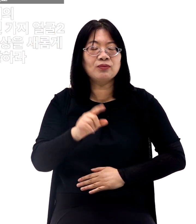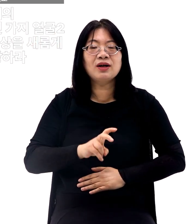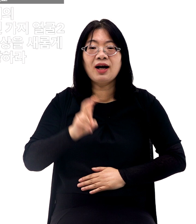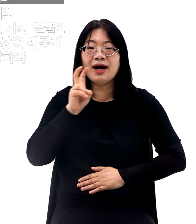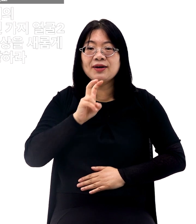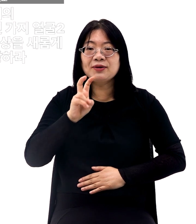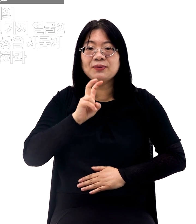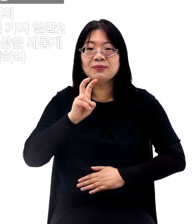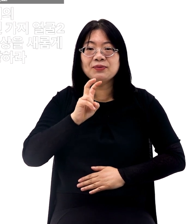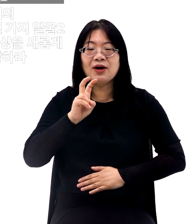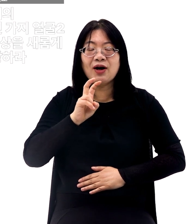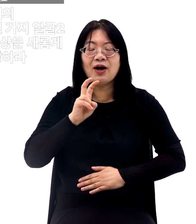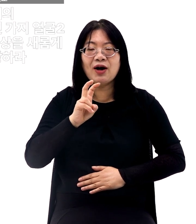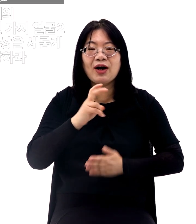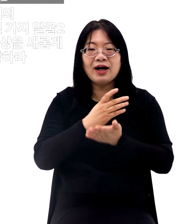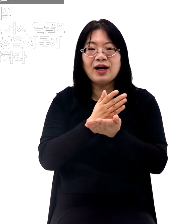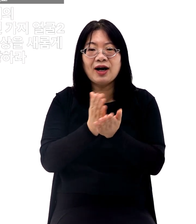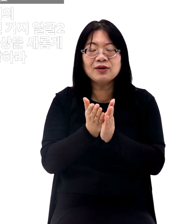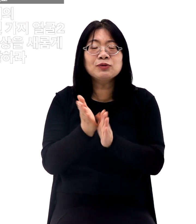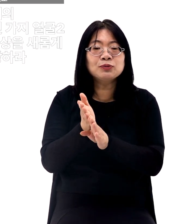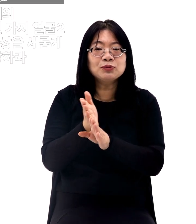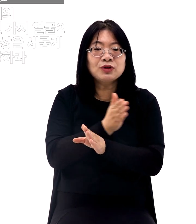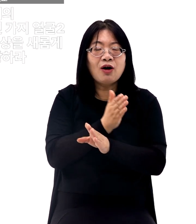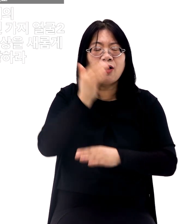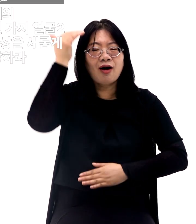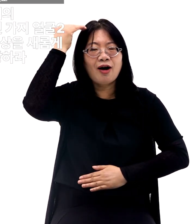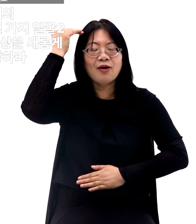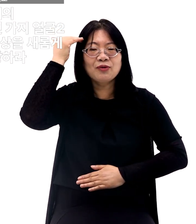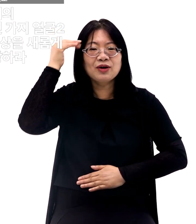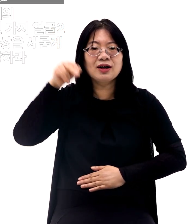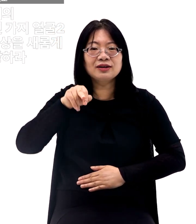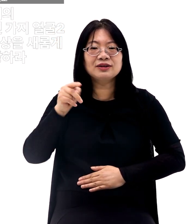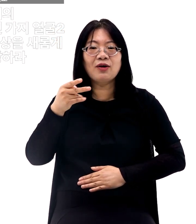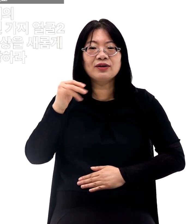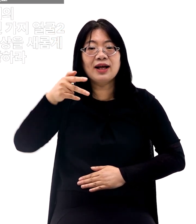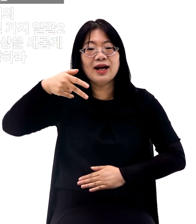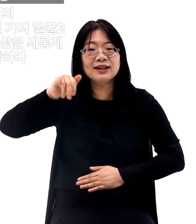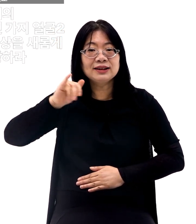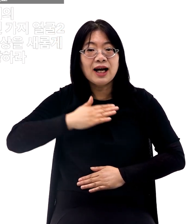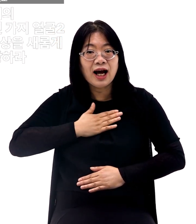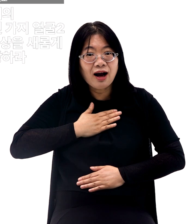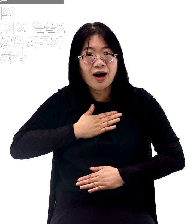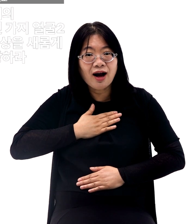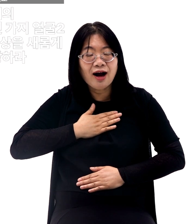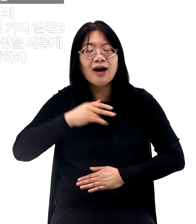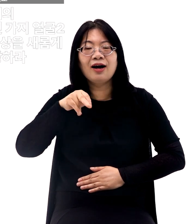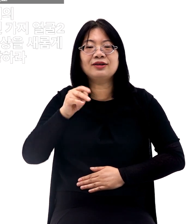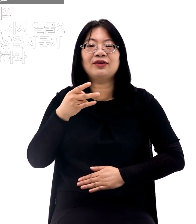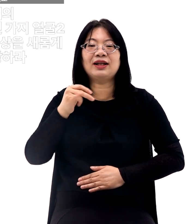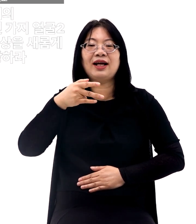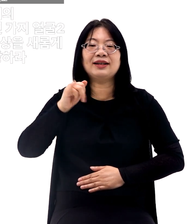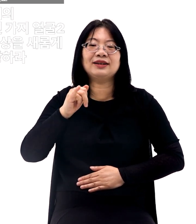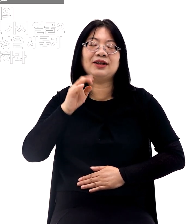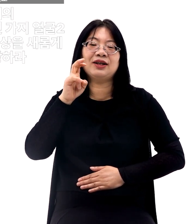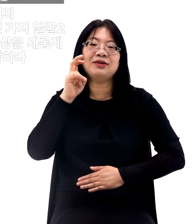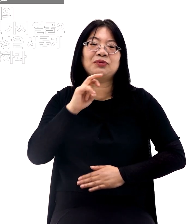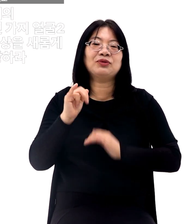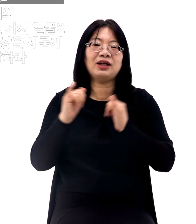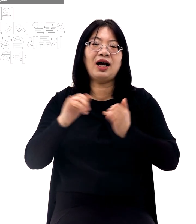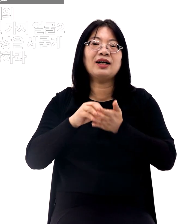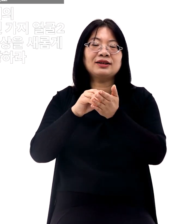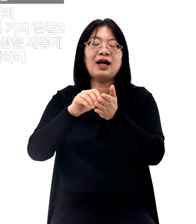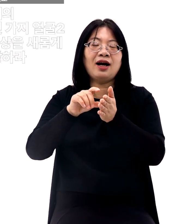음악의 장르서부터 우리나라의 서태지 그룹이 등장할 때 이상의